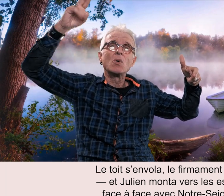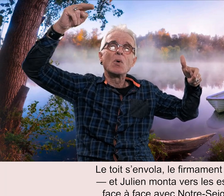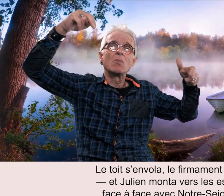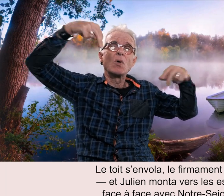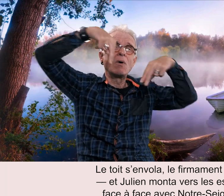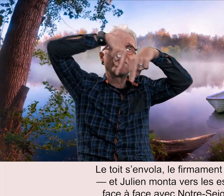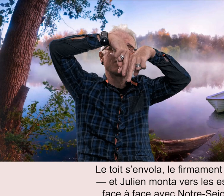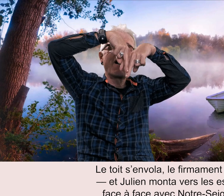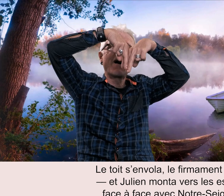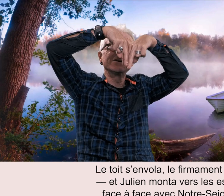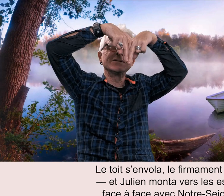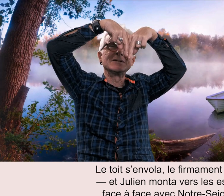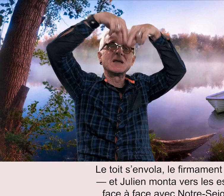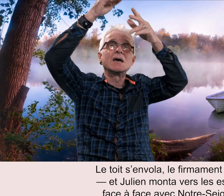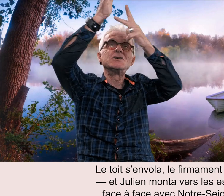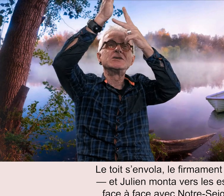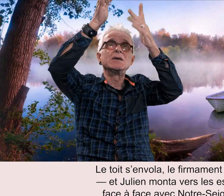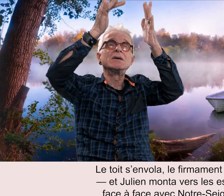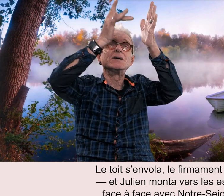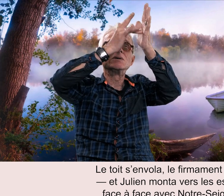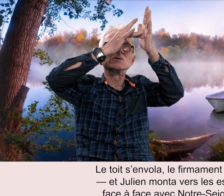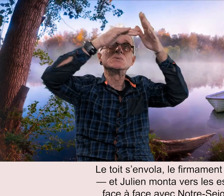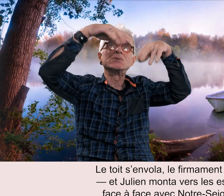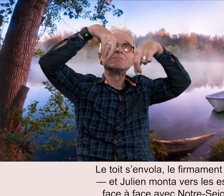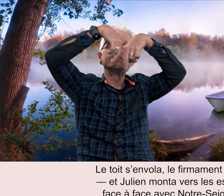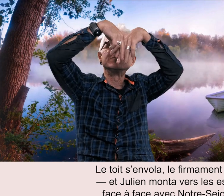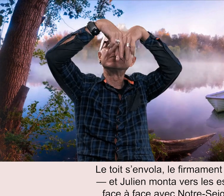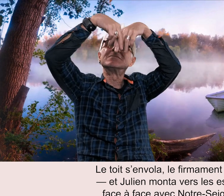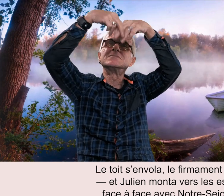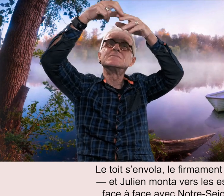à face avec notre Seigneur Jésus qui l'emportait dans le ciel.